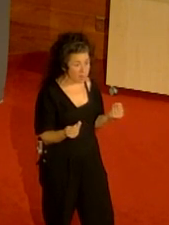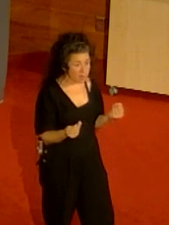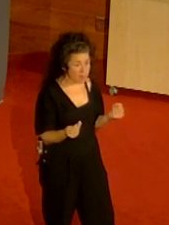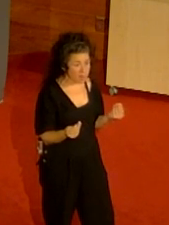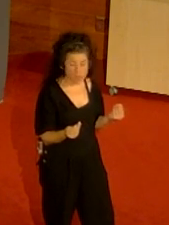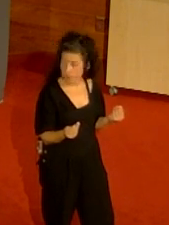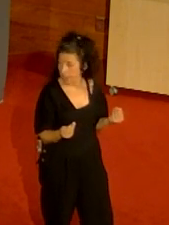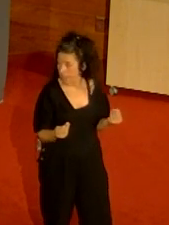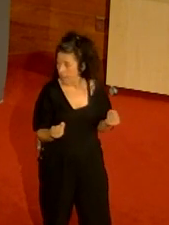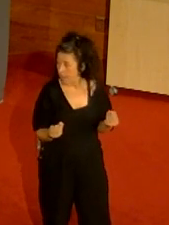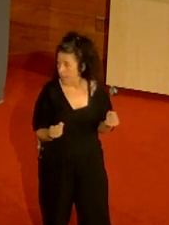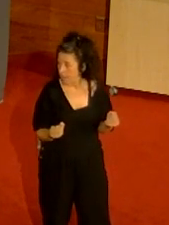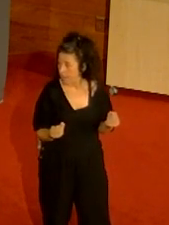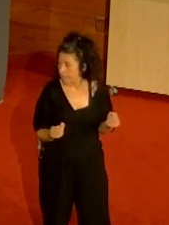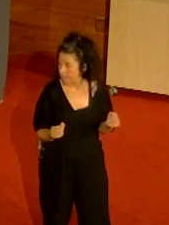en según qué países...